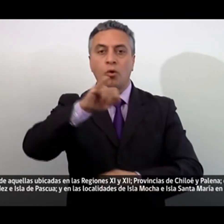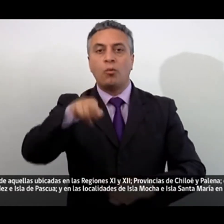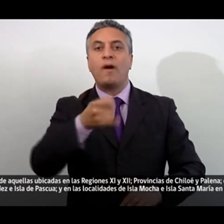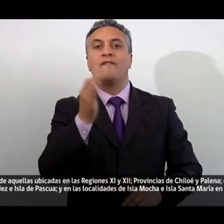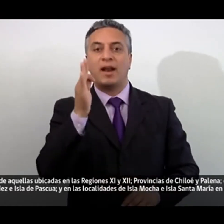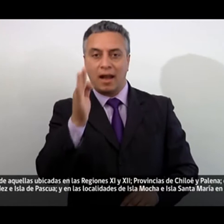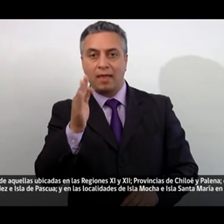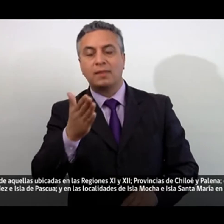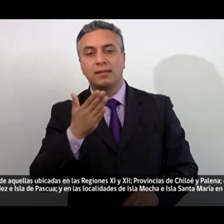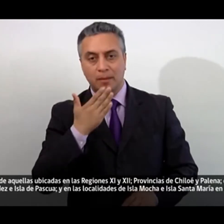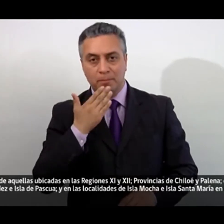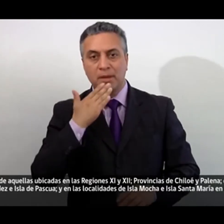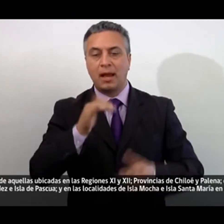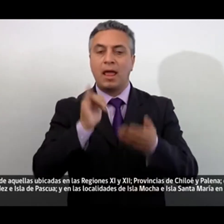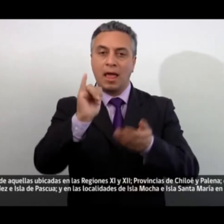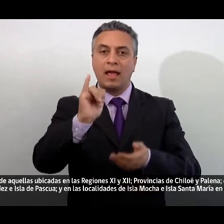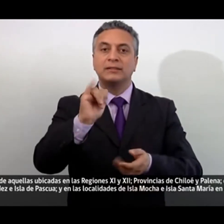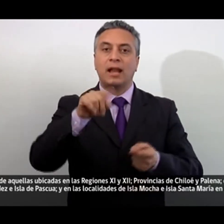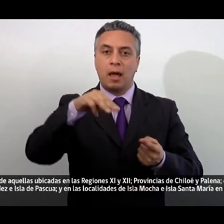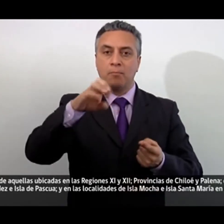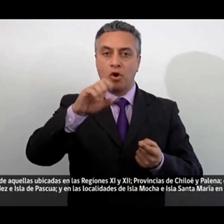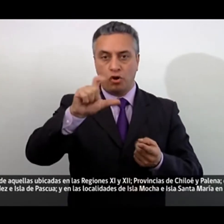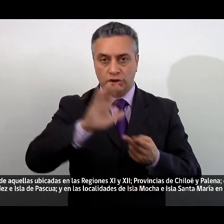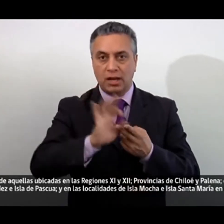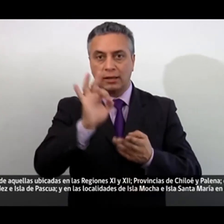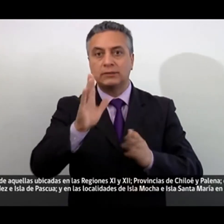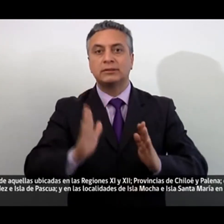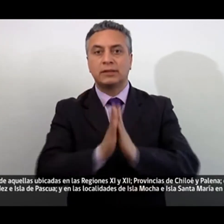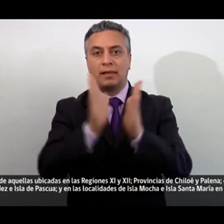Isla Santa María en la región de Biobío.